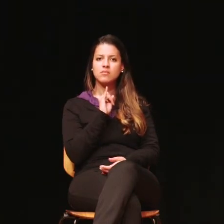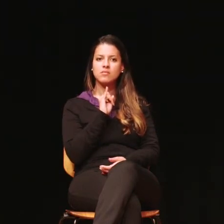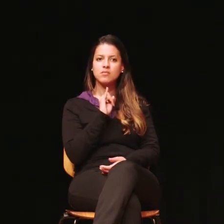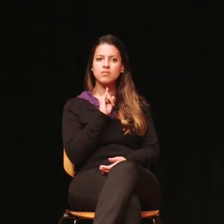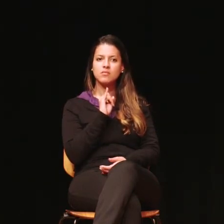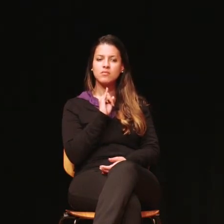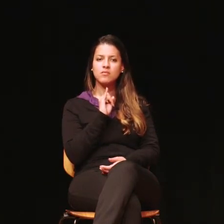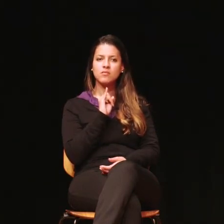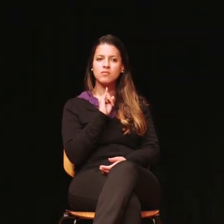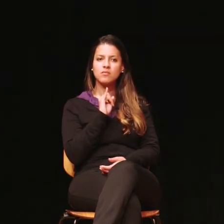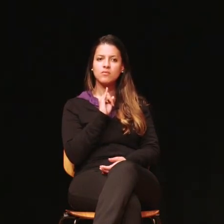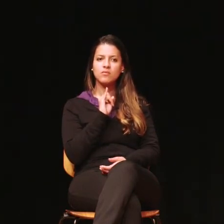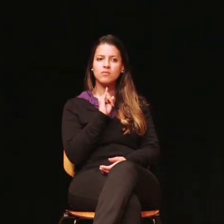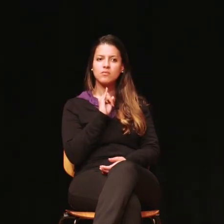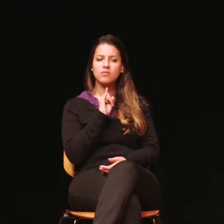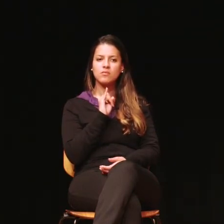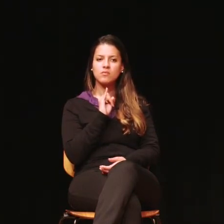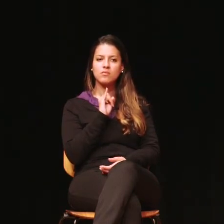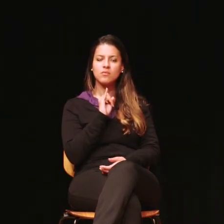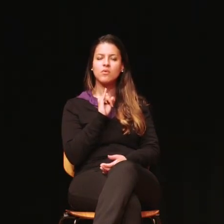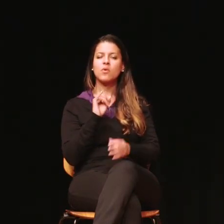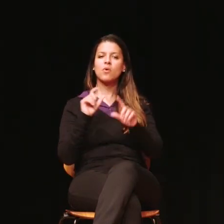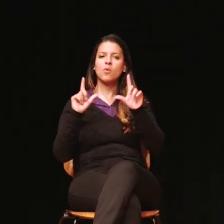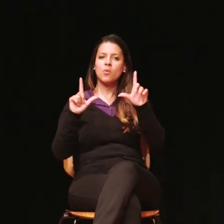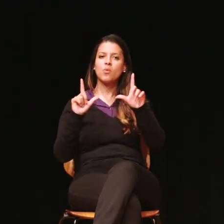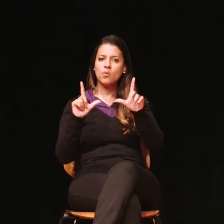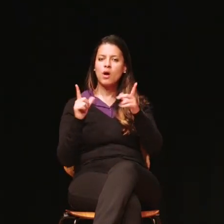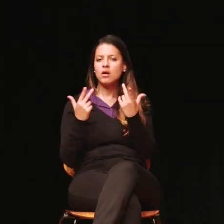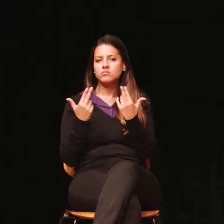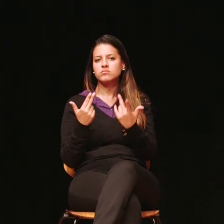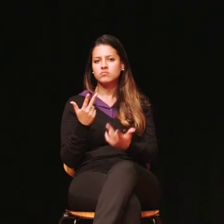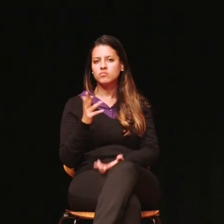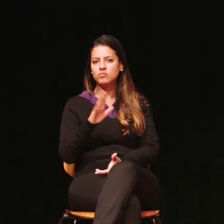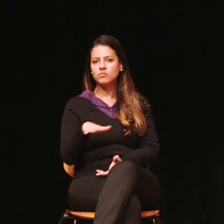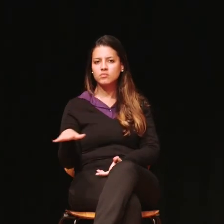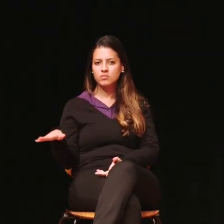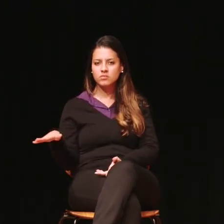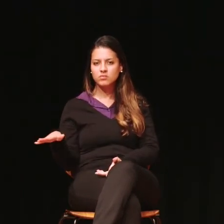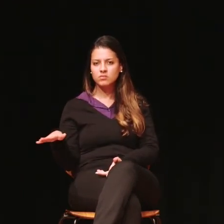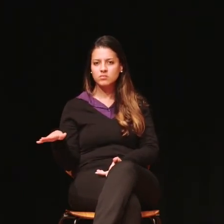o quadro à altura de criança, qual criança?